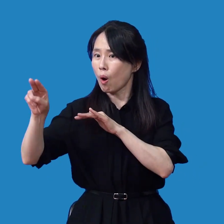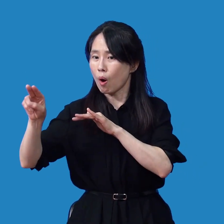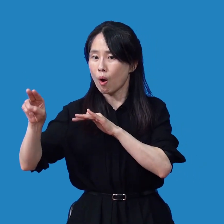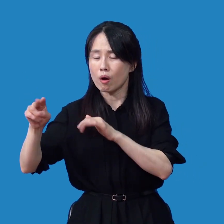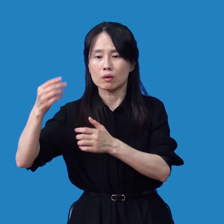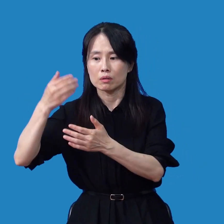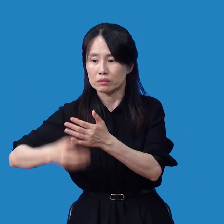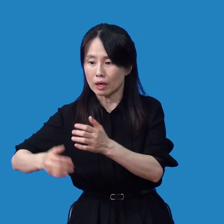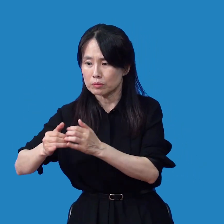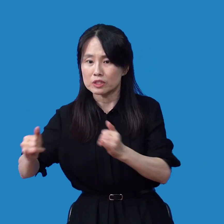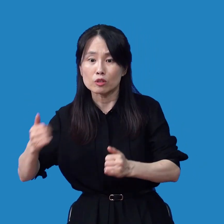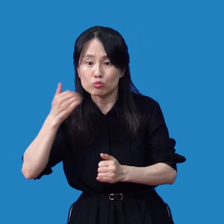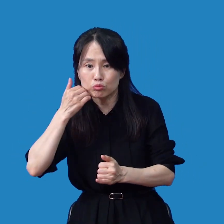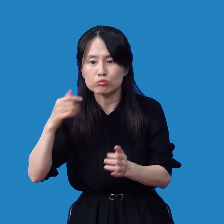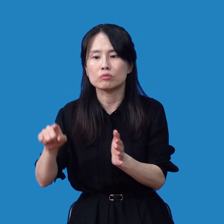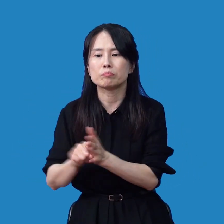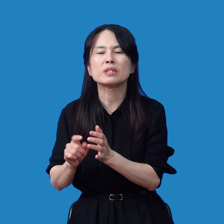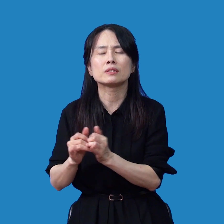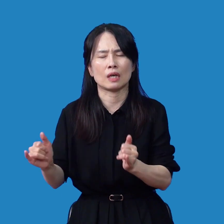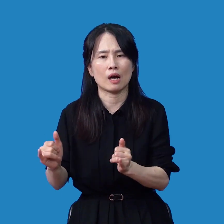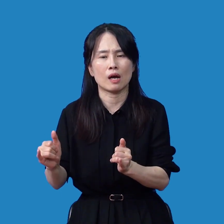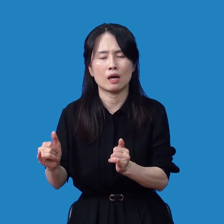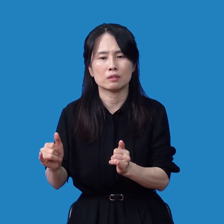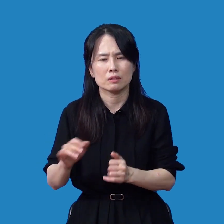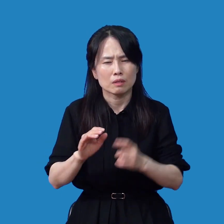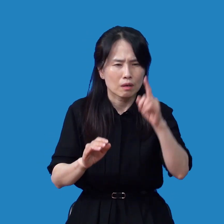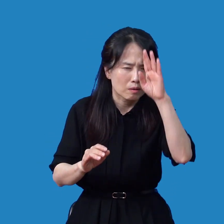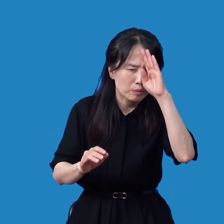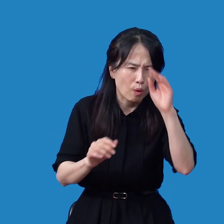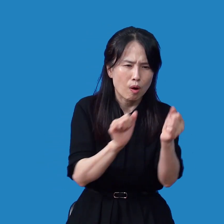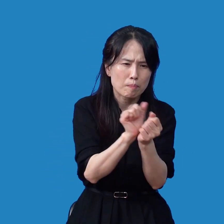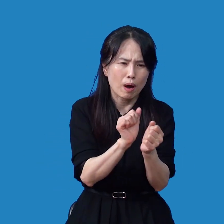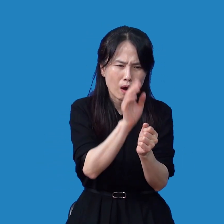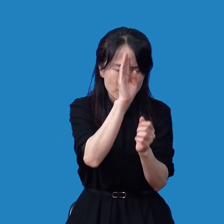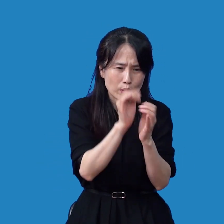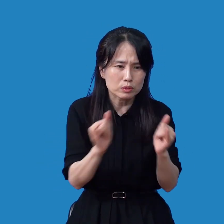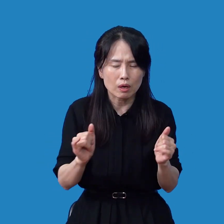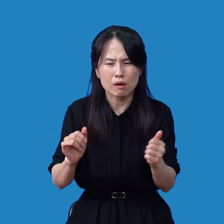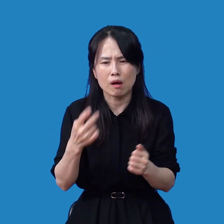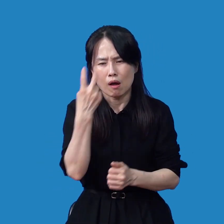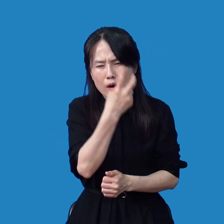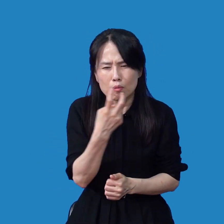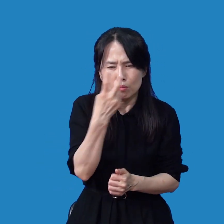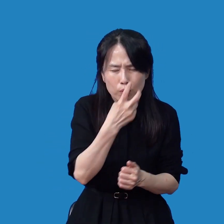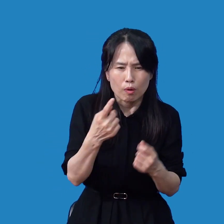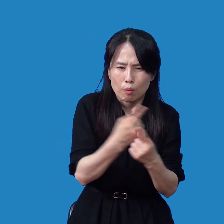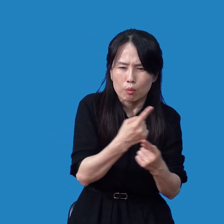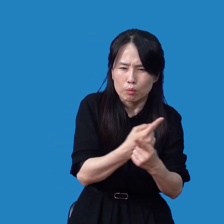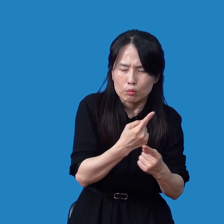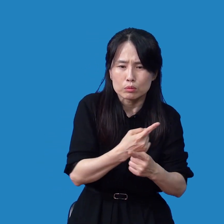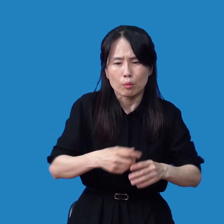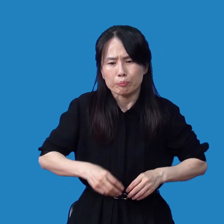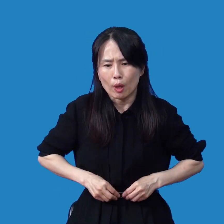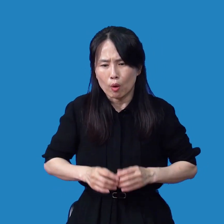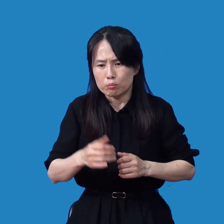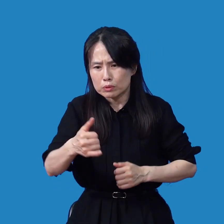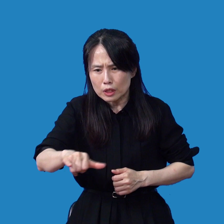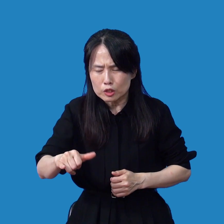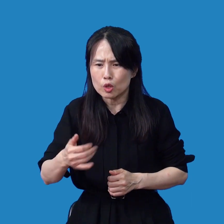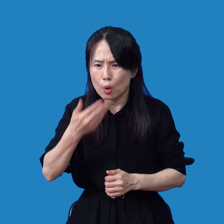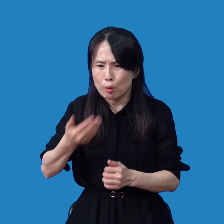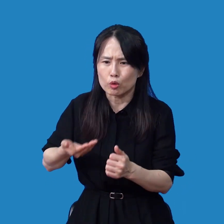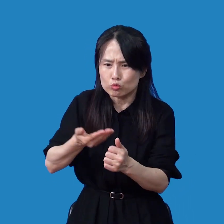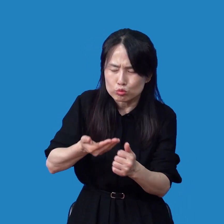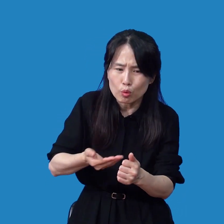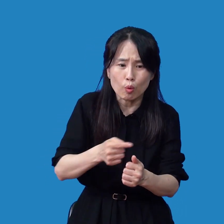남은 자는 신자들이었습니다. 신자들이 병든 자를 간호하고 굶고 있는 자녀들 먹여주고, 죽으면 그